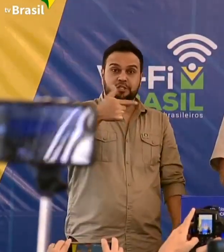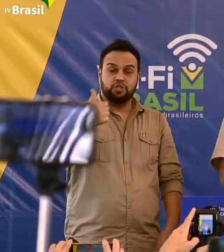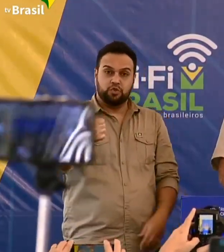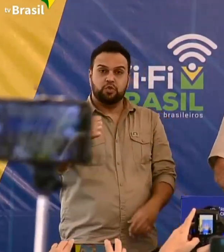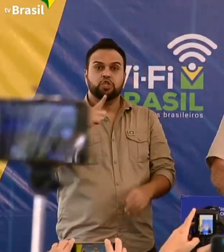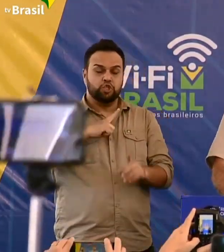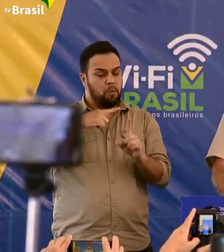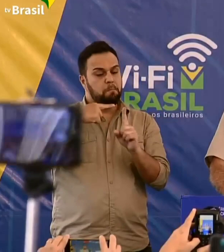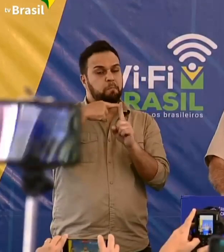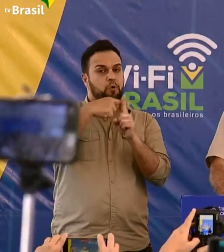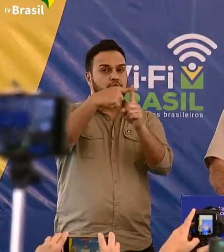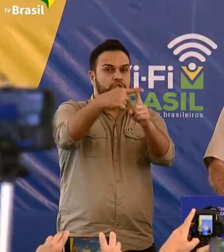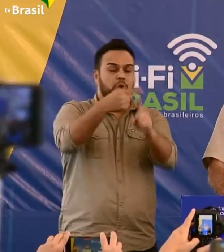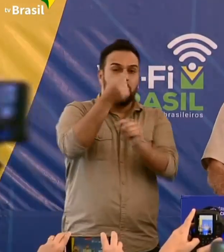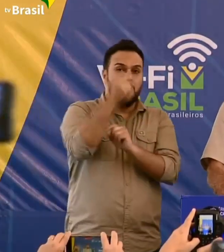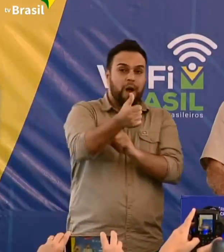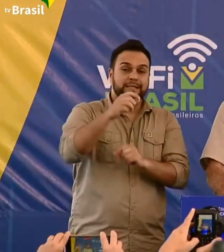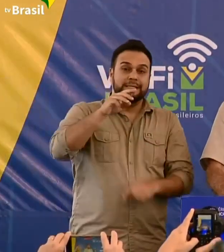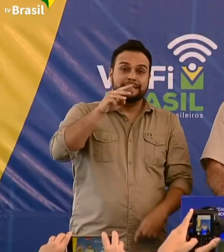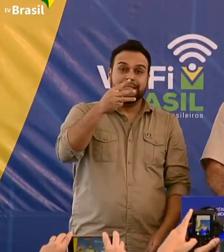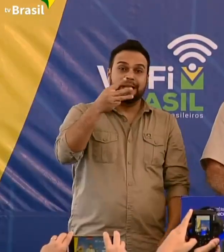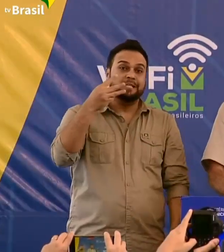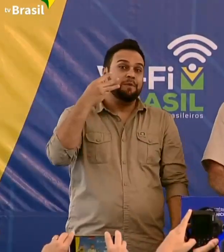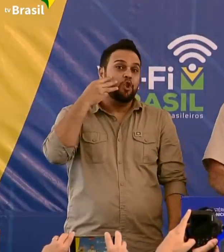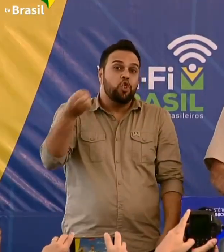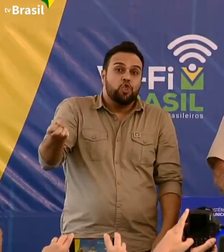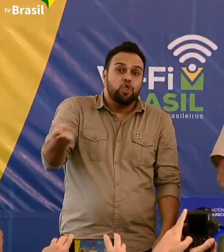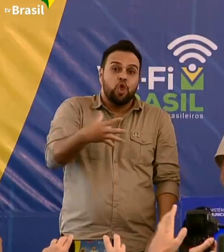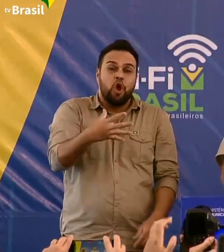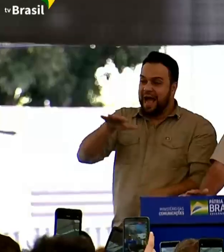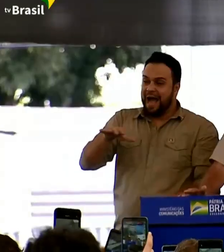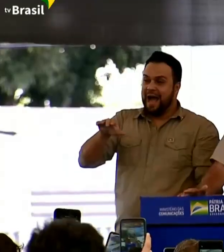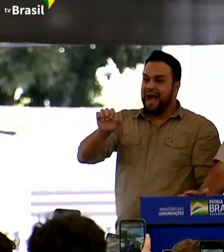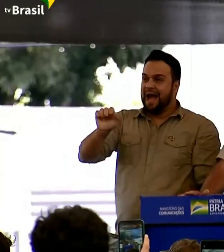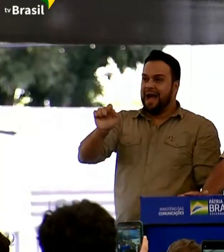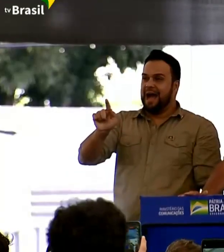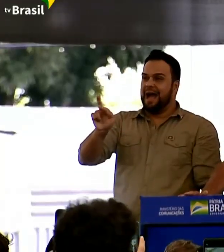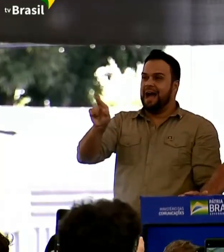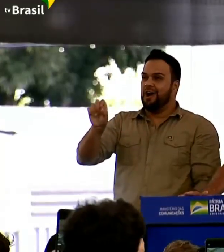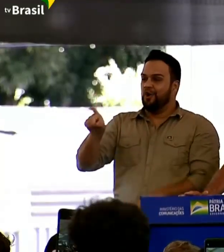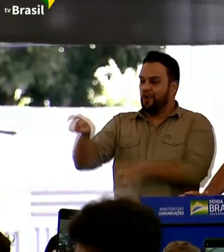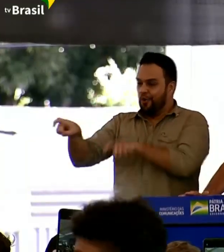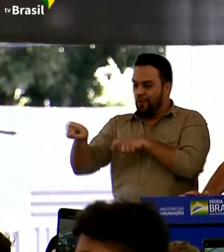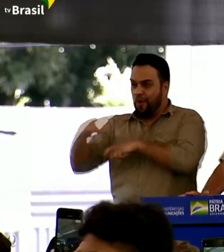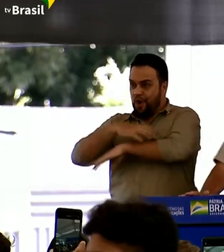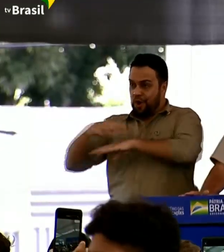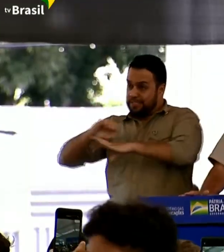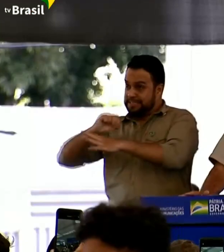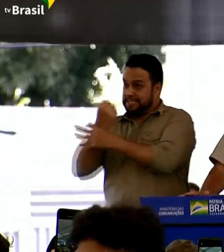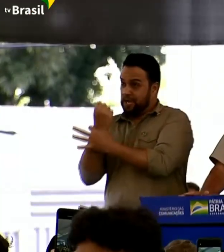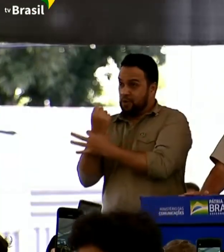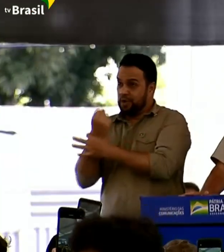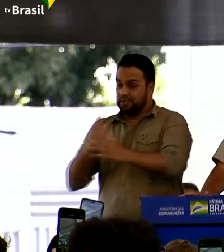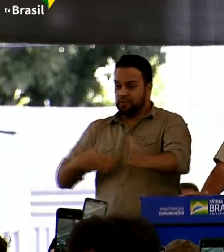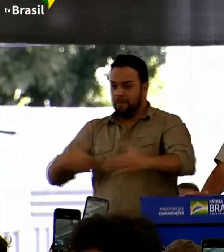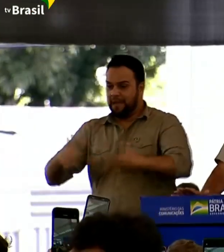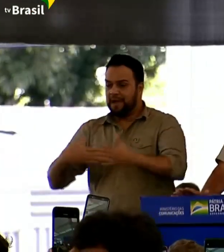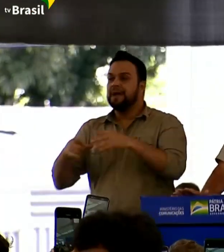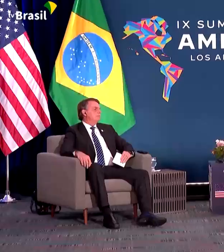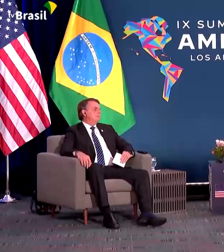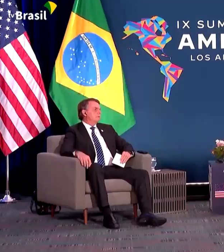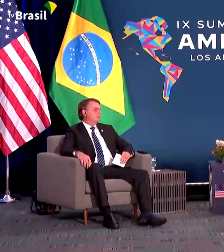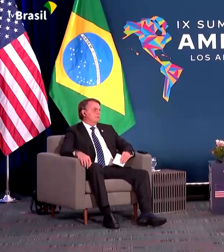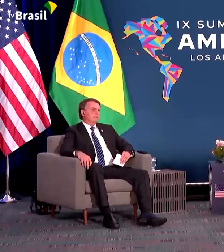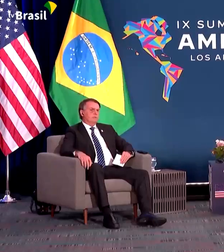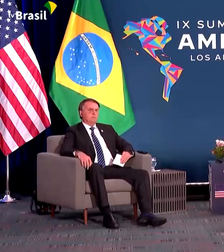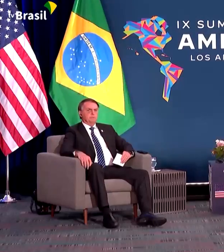positivo de quase 3 milhões de novos empregos no Brasil bolsonaro também citou brevemente o encontro